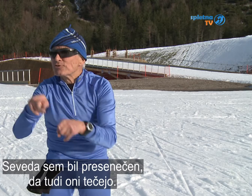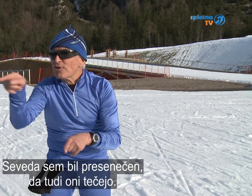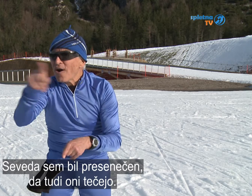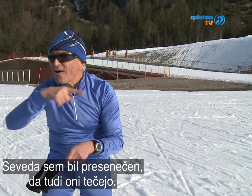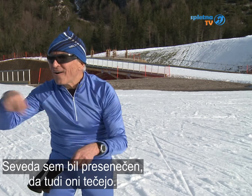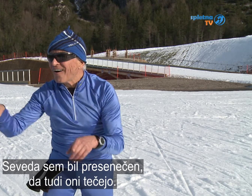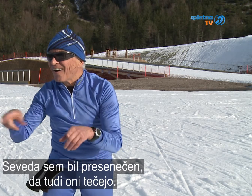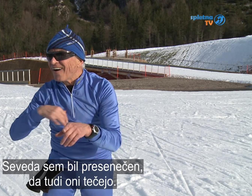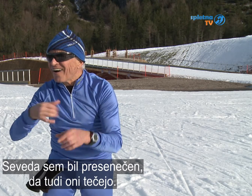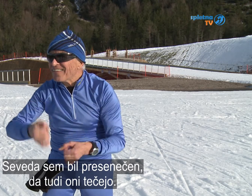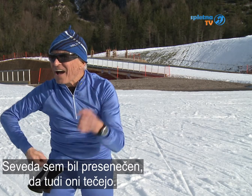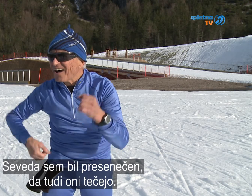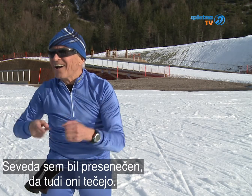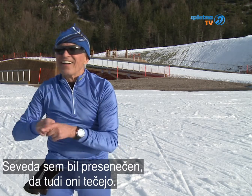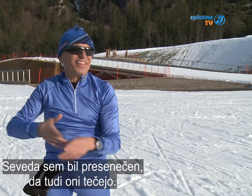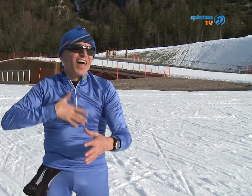tudi